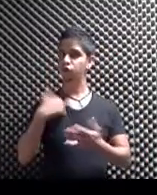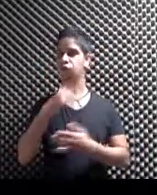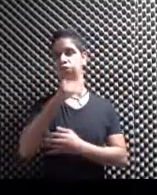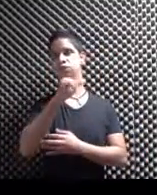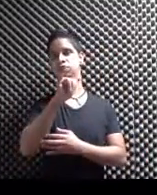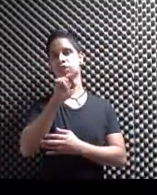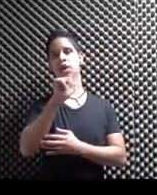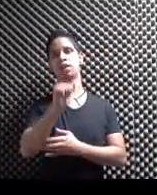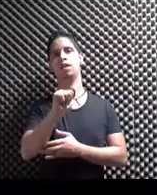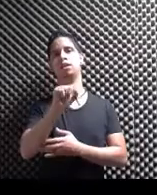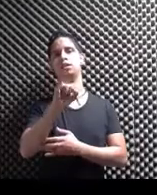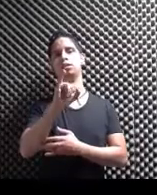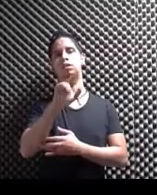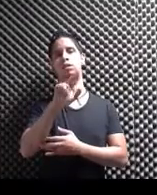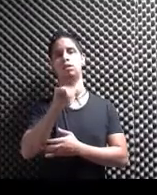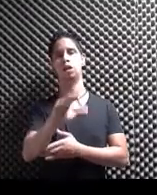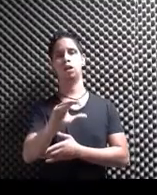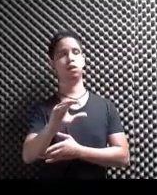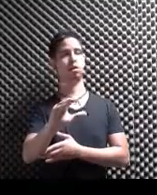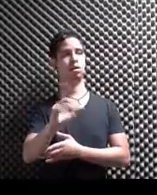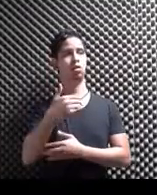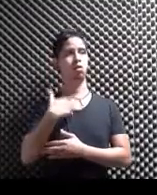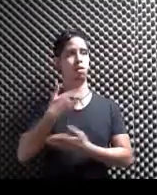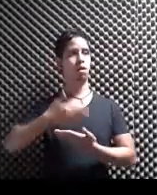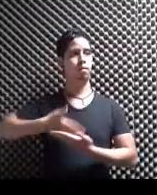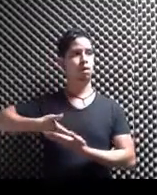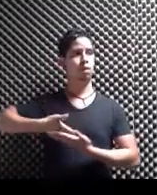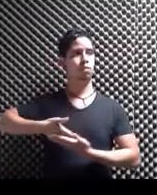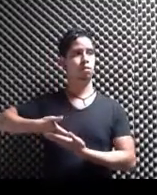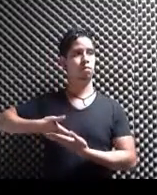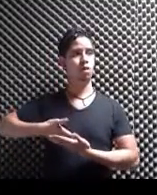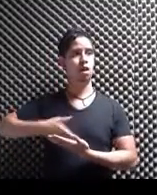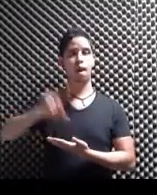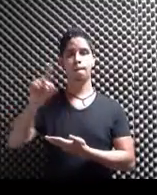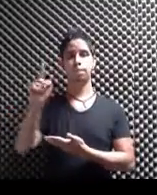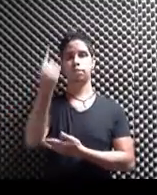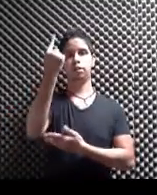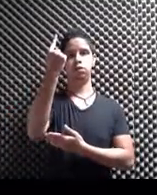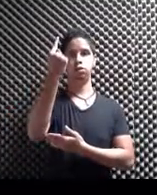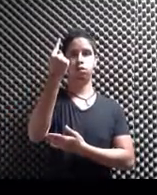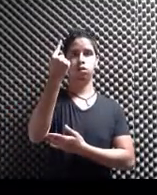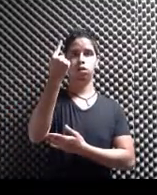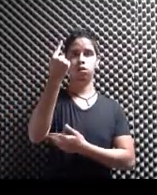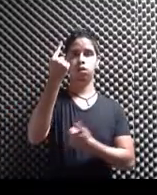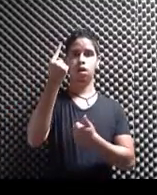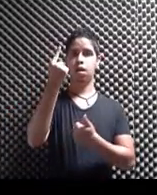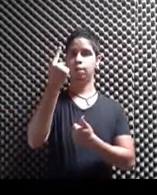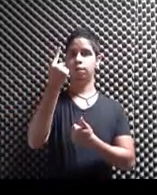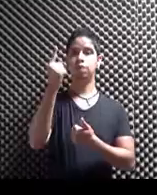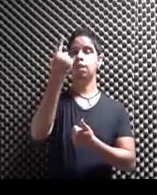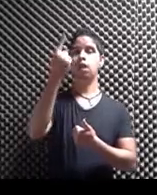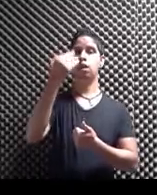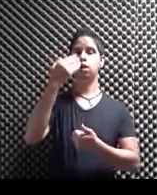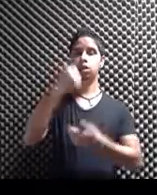Serac que es un bebé y es un bebé primerizo también que es primer hijo que no se había dado es